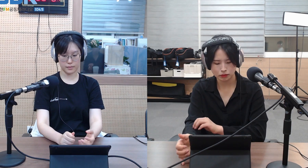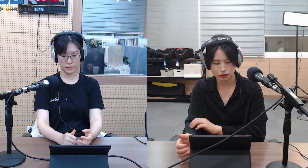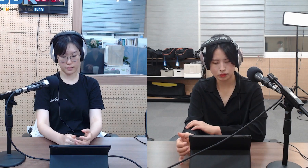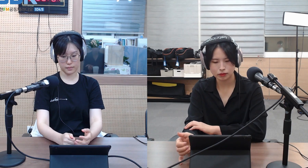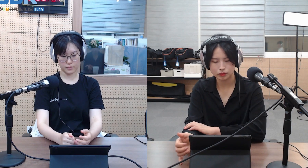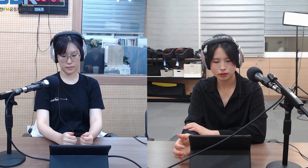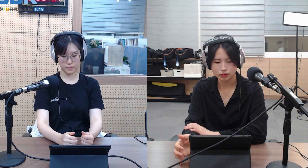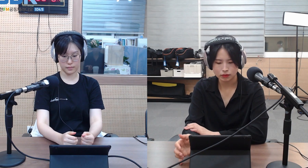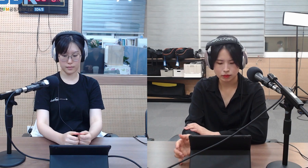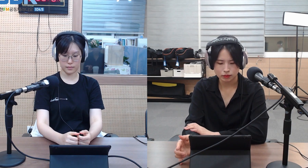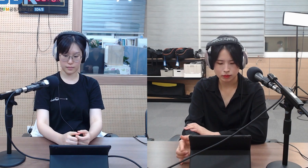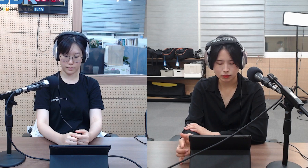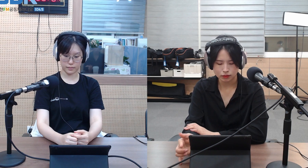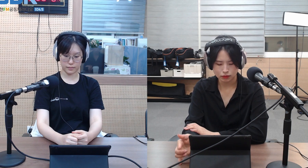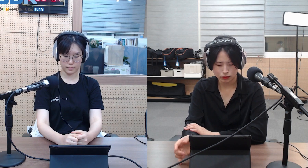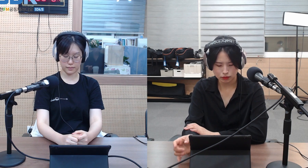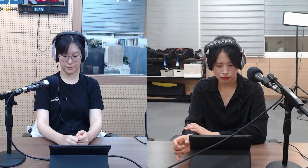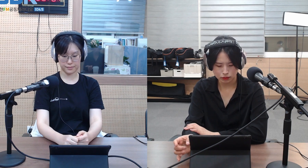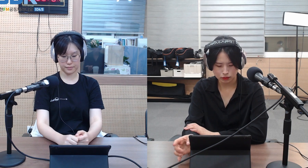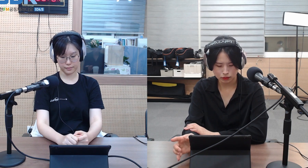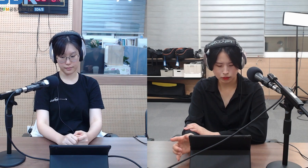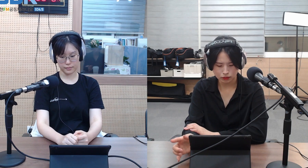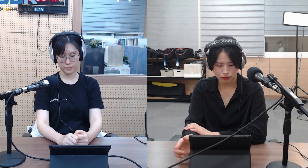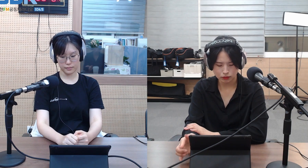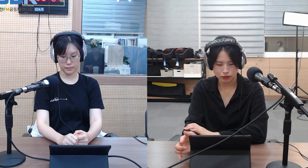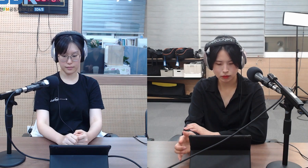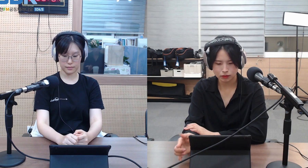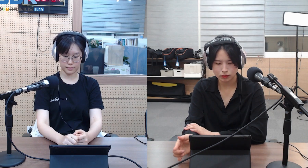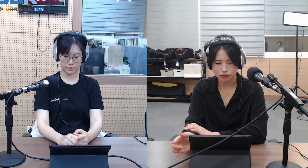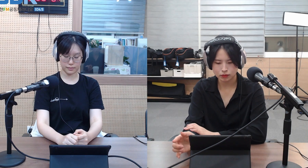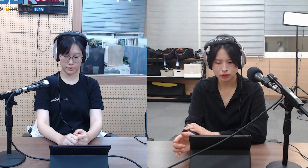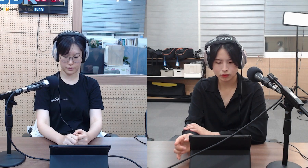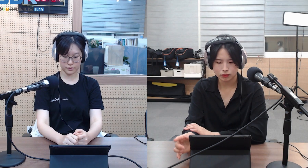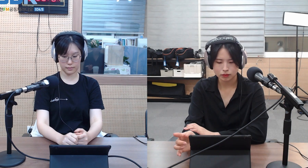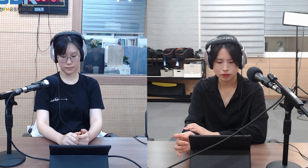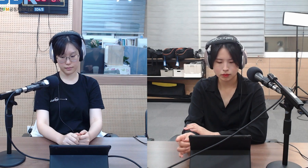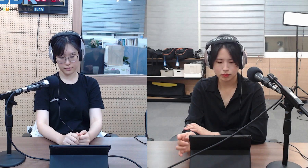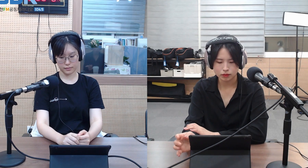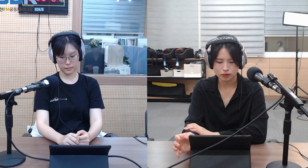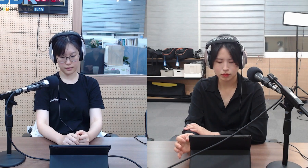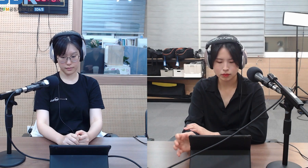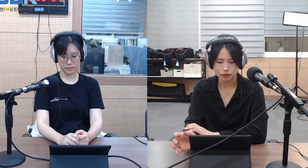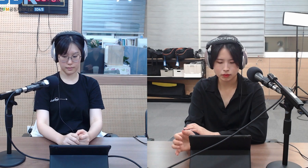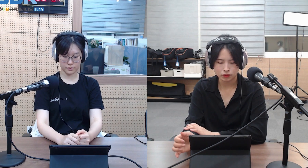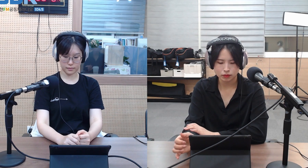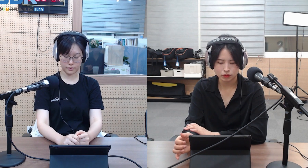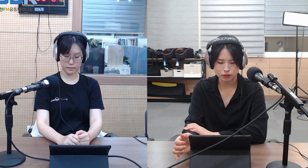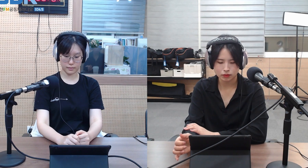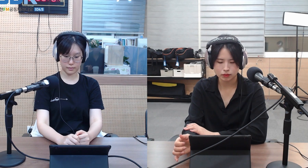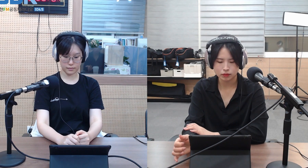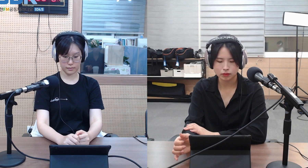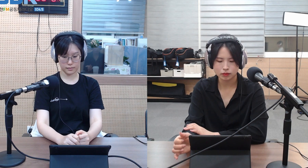있을까? 하루 단 하루만 기회가 온다면 죽으림을